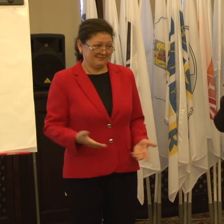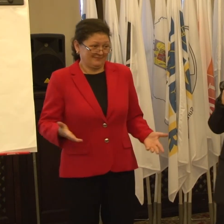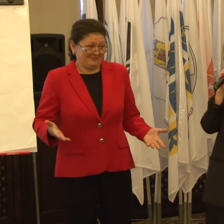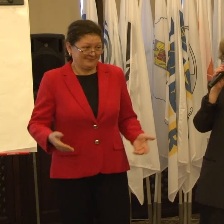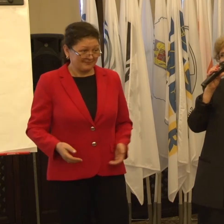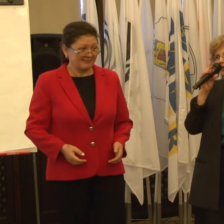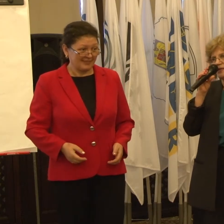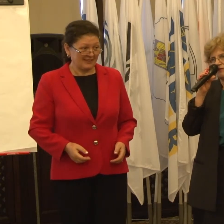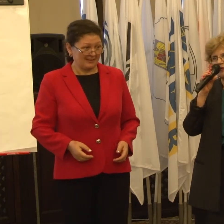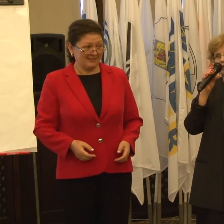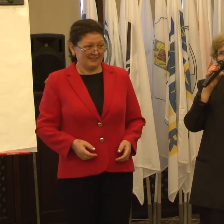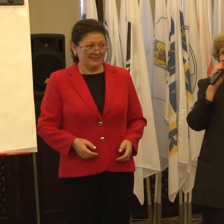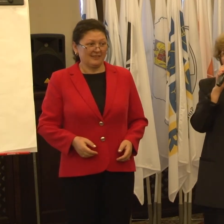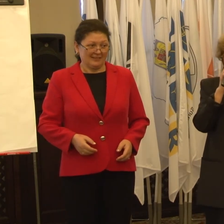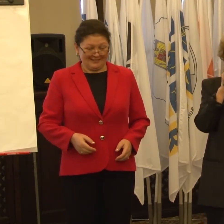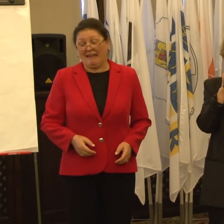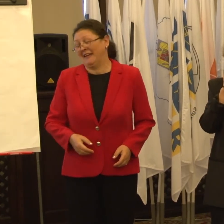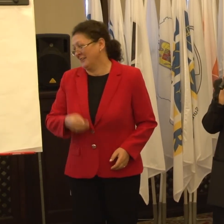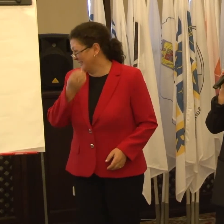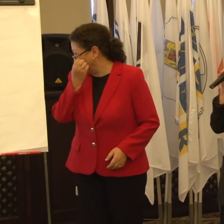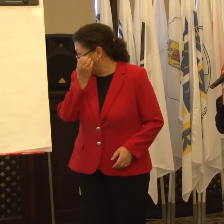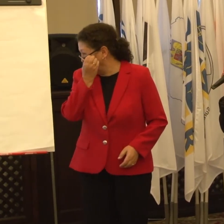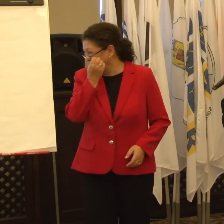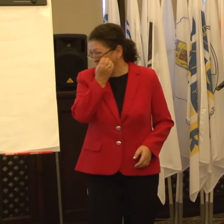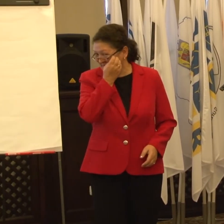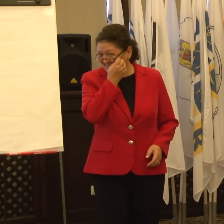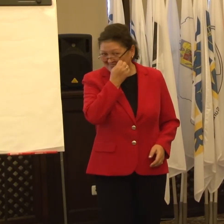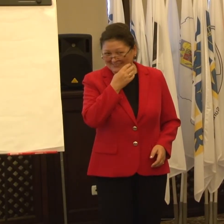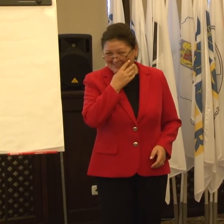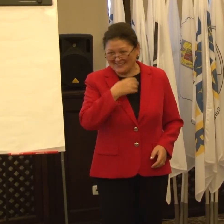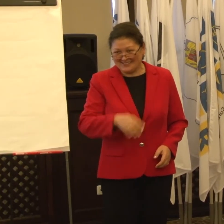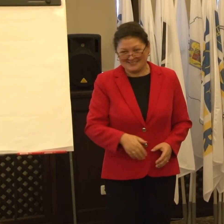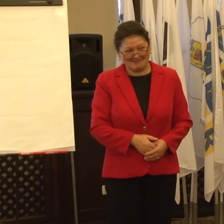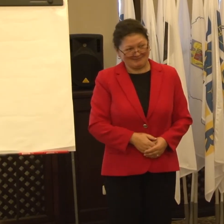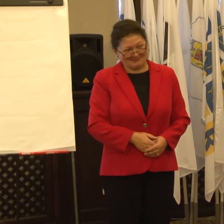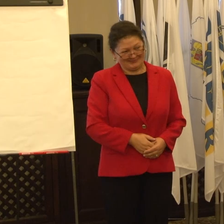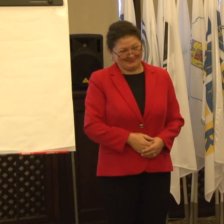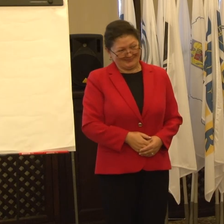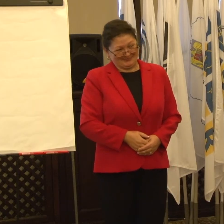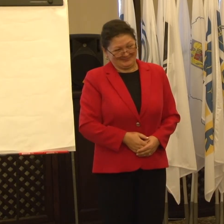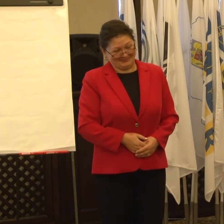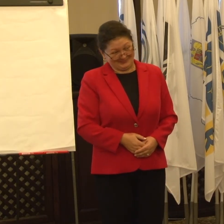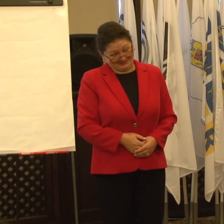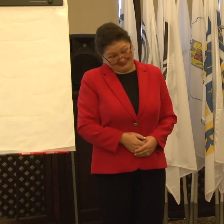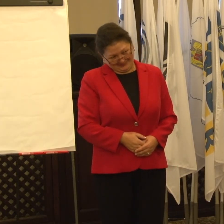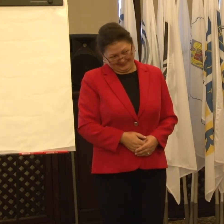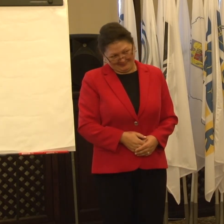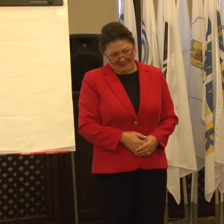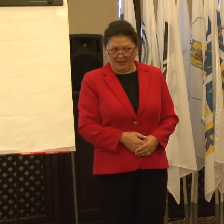că suntem agresivi. Lucru care nu este adevărat. Agresivitatea este